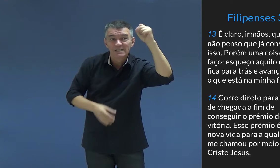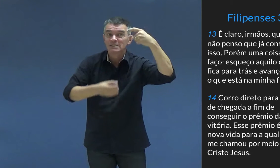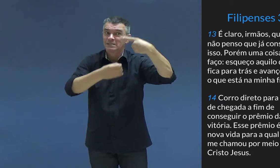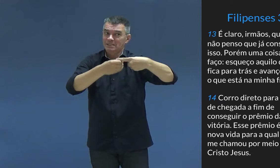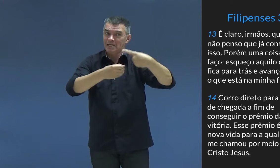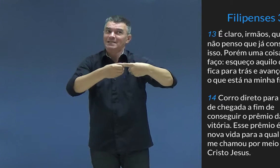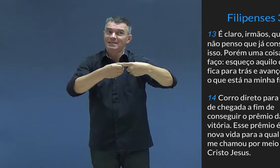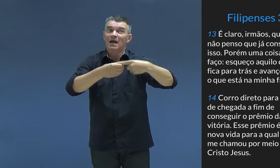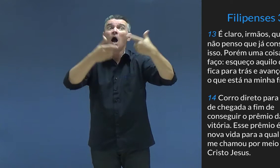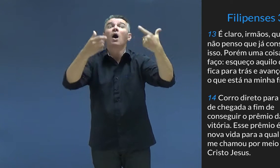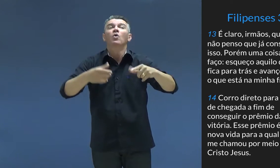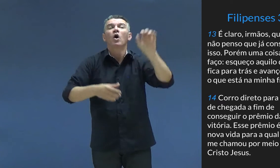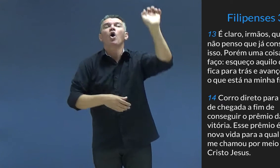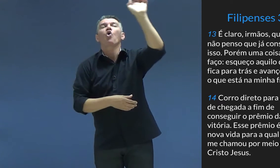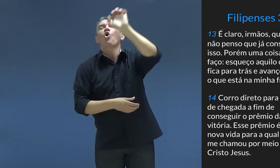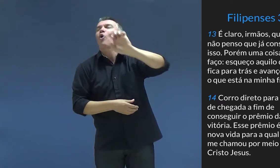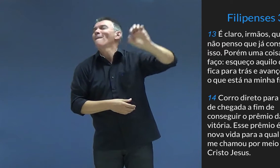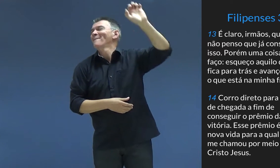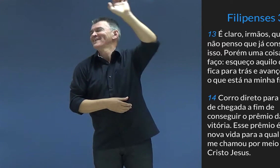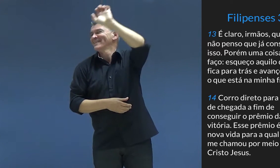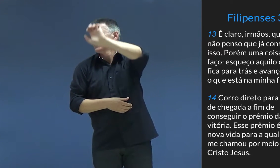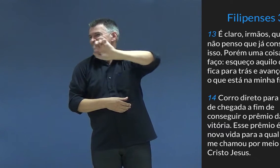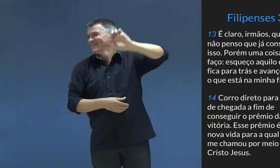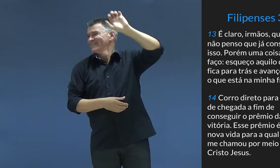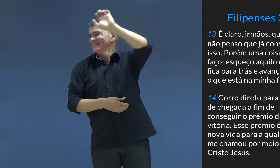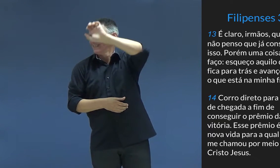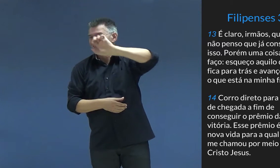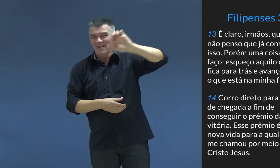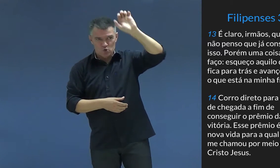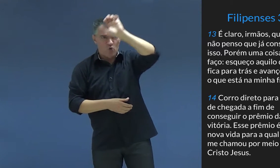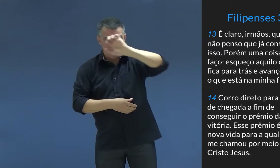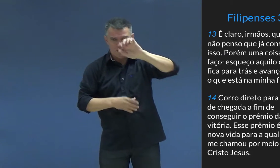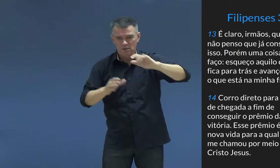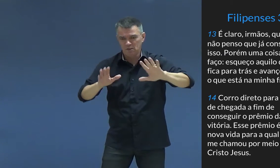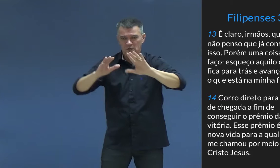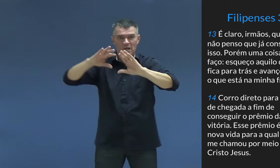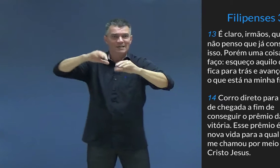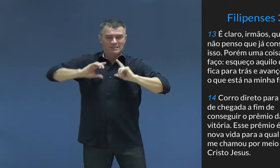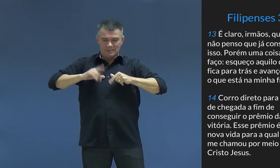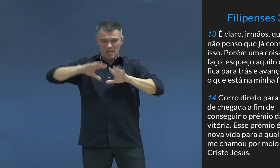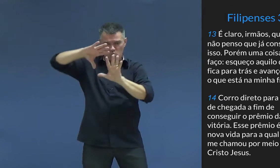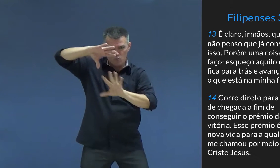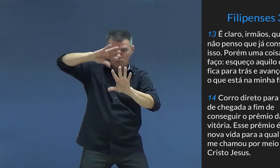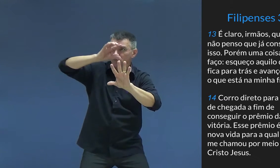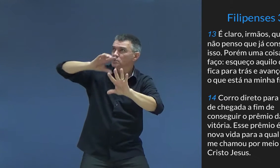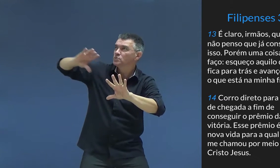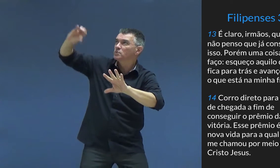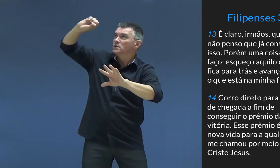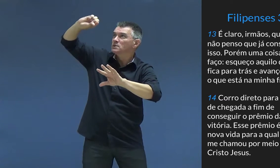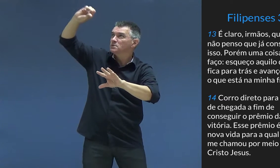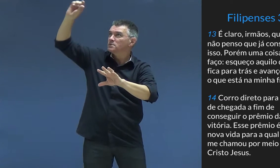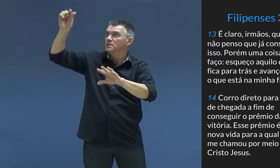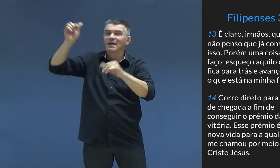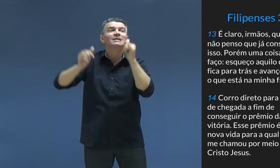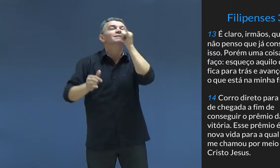Filipos é a cidade, né? Lá na Europa, certo? Então, tem Israel aqui e